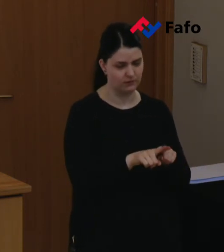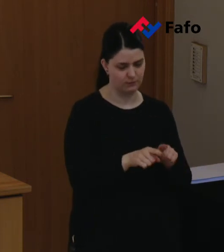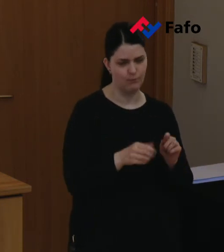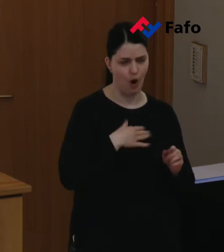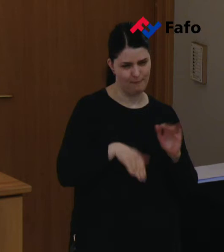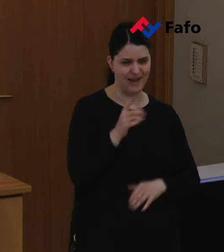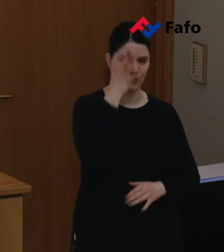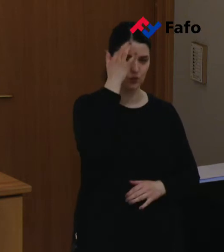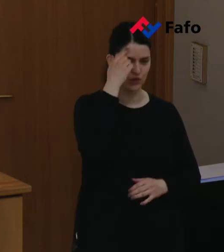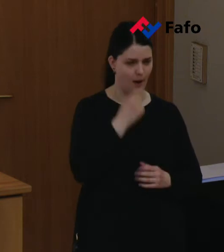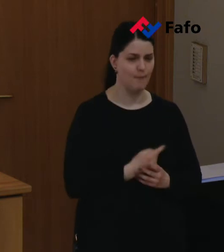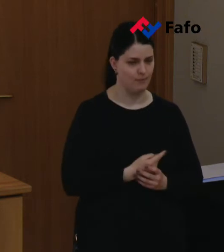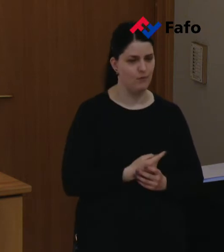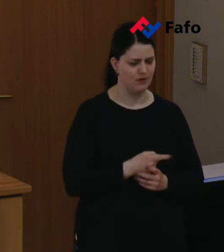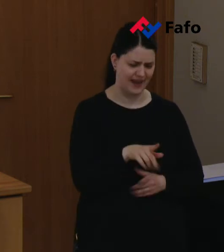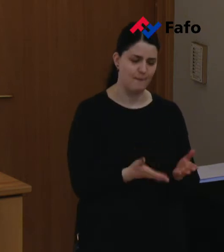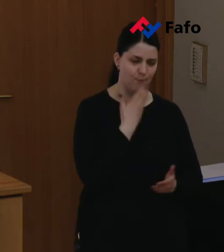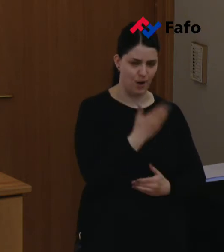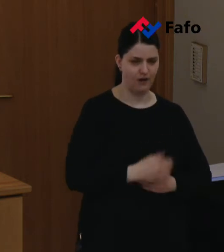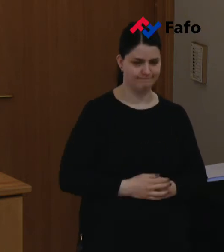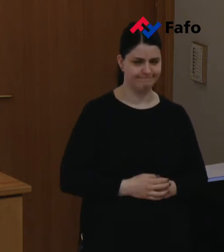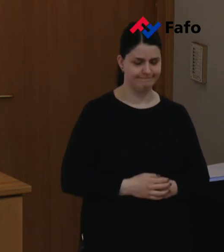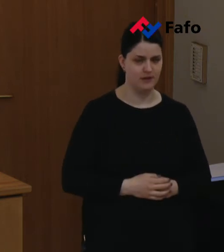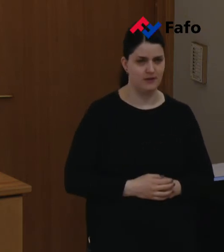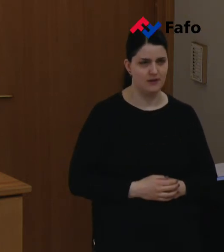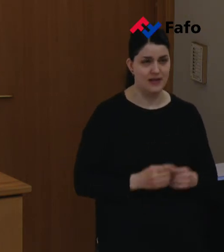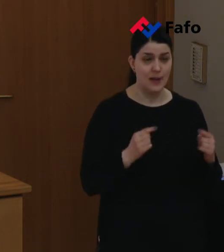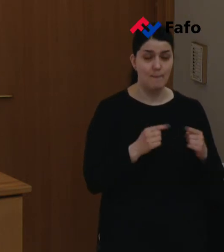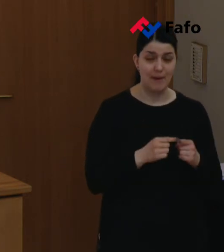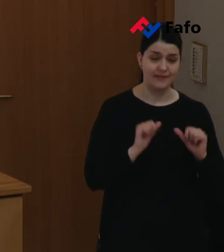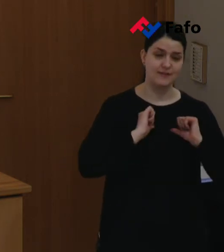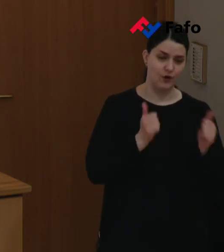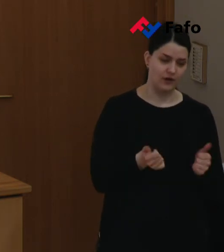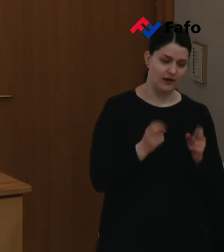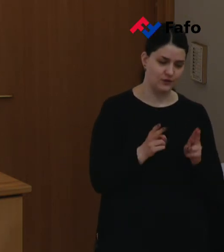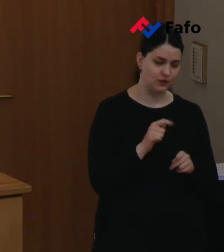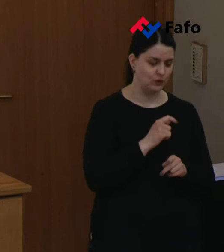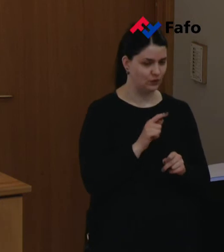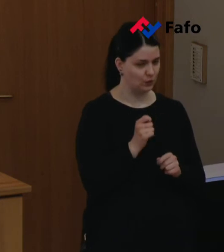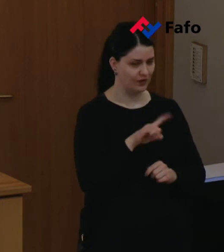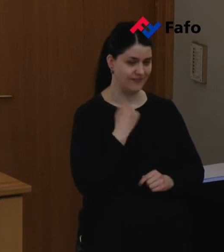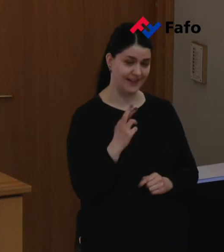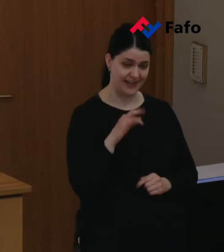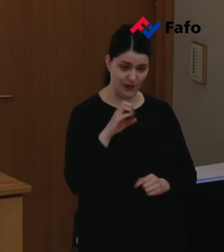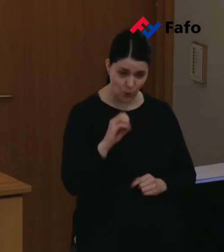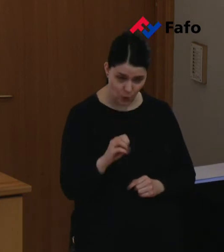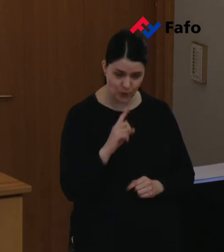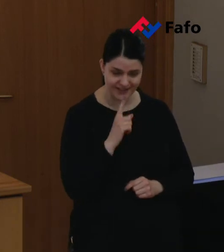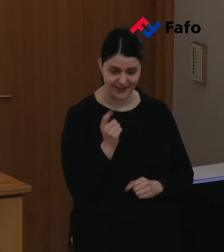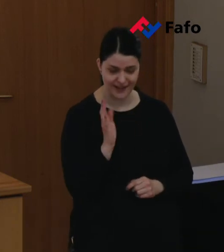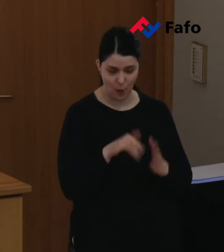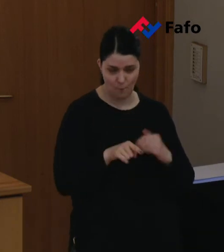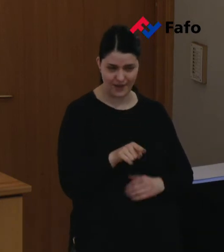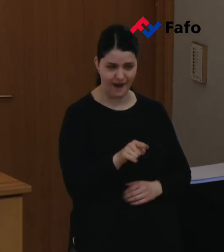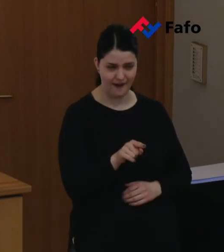så det bra. Og så det selvfølgelig noe vi i Rio gjerne sier om det,